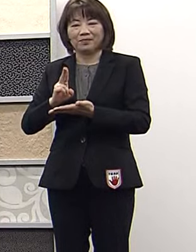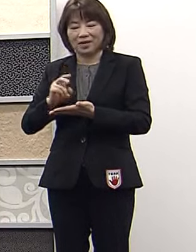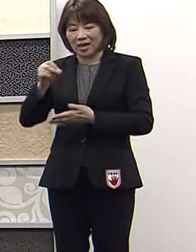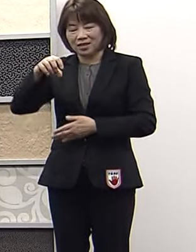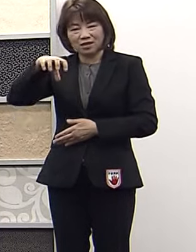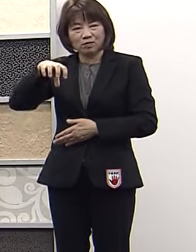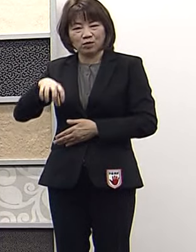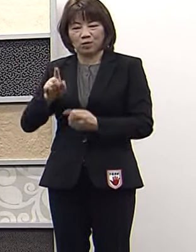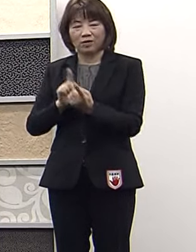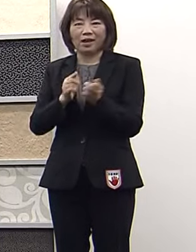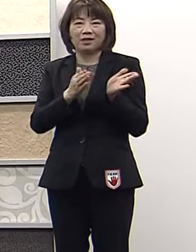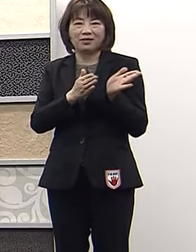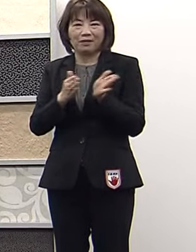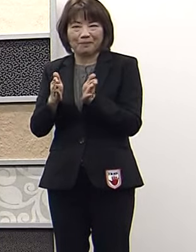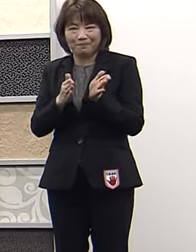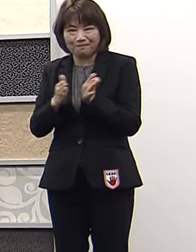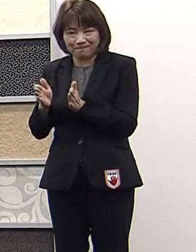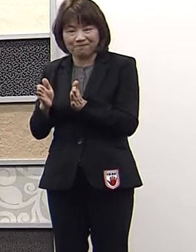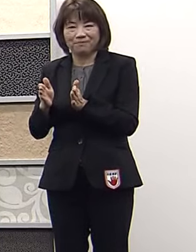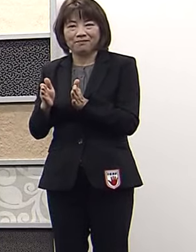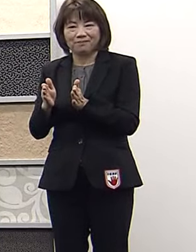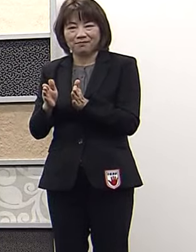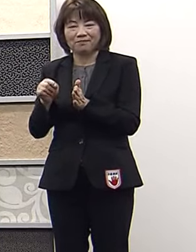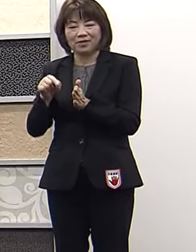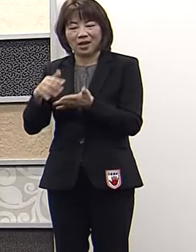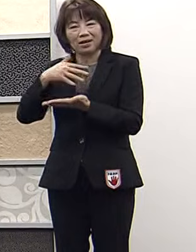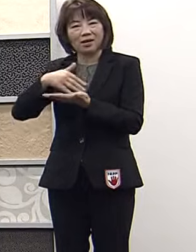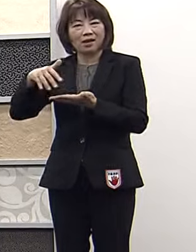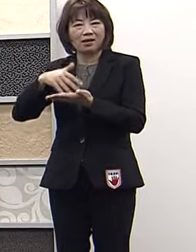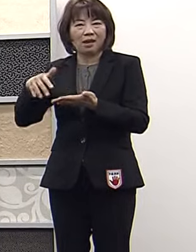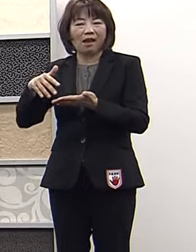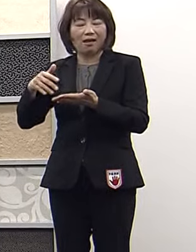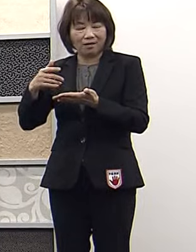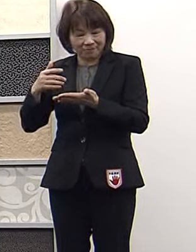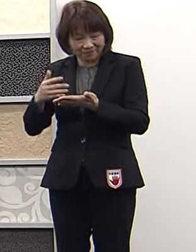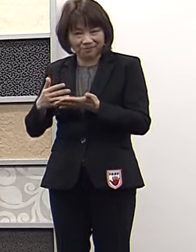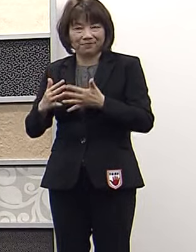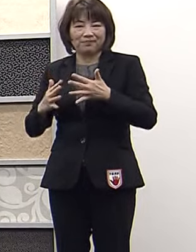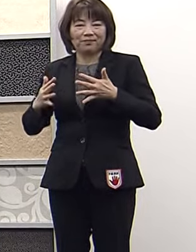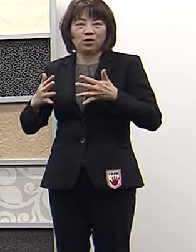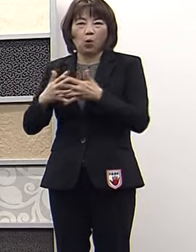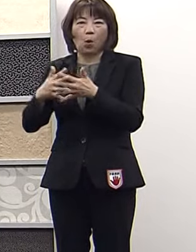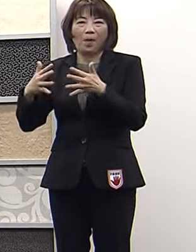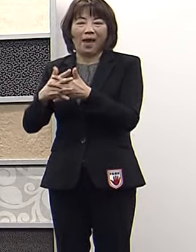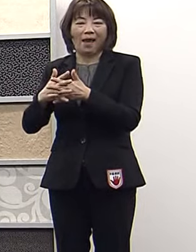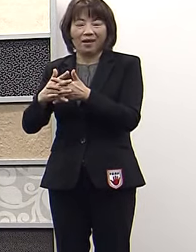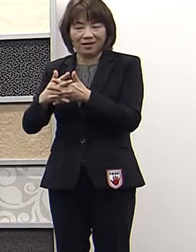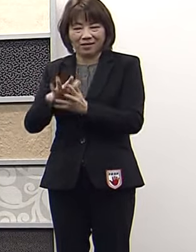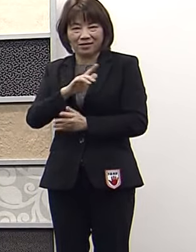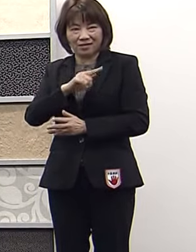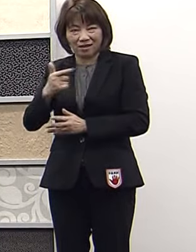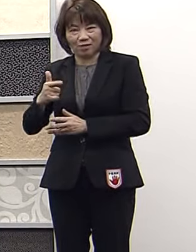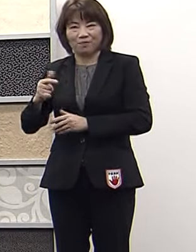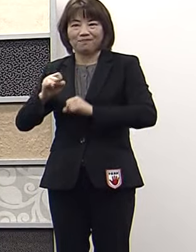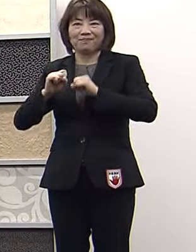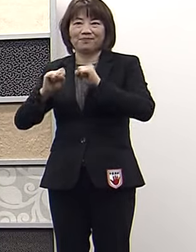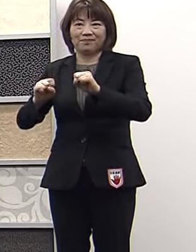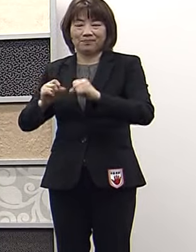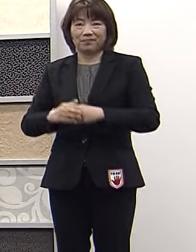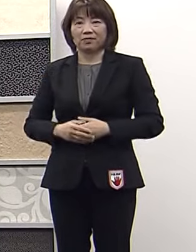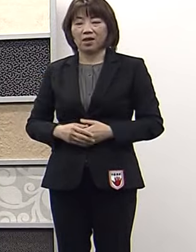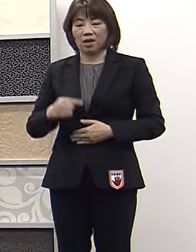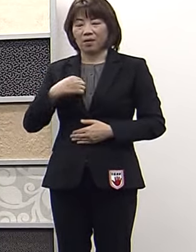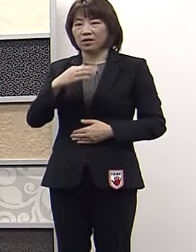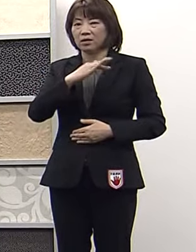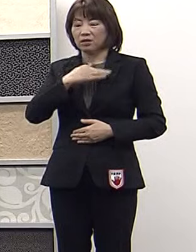整備をして、透明性を最大限確保するべく取り組んでいきたいと思います。今、実際私たち